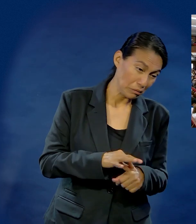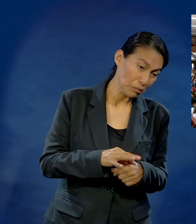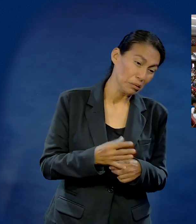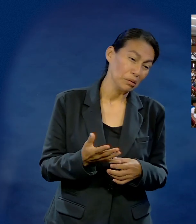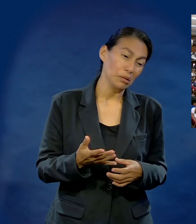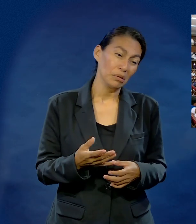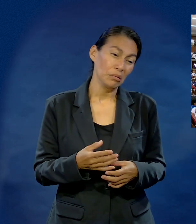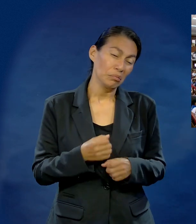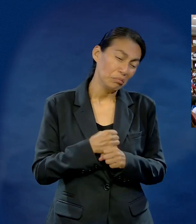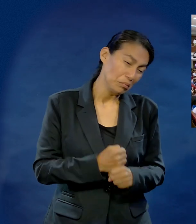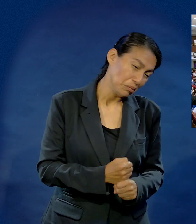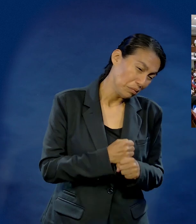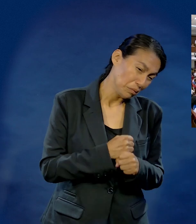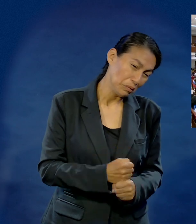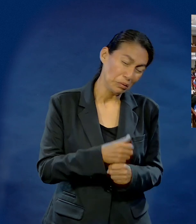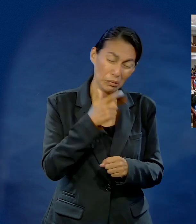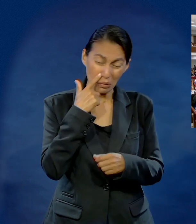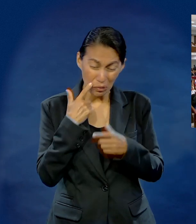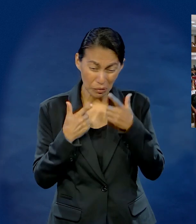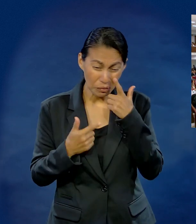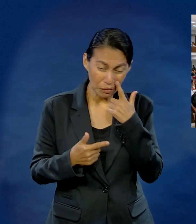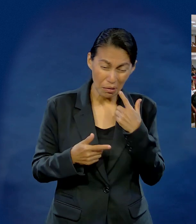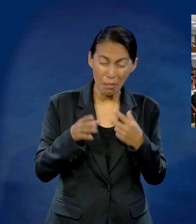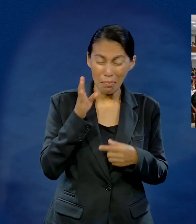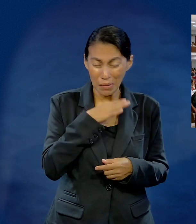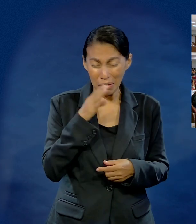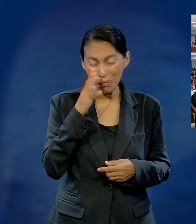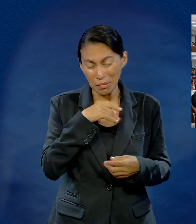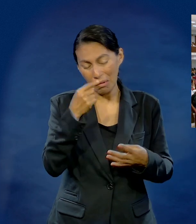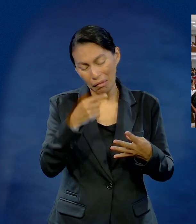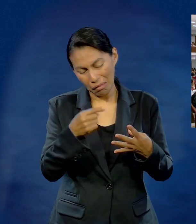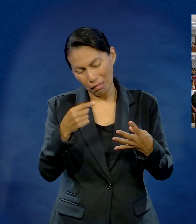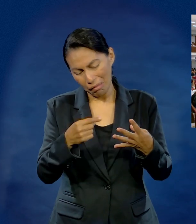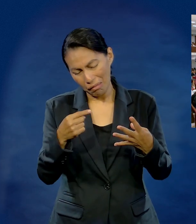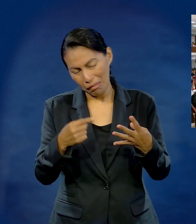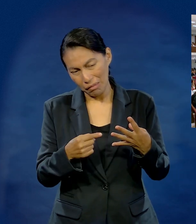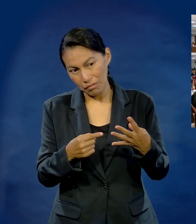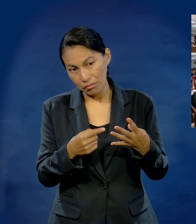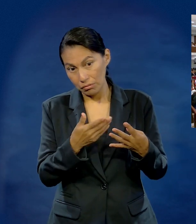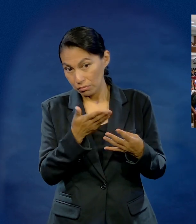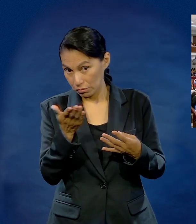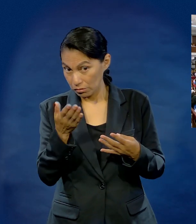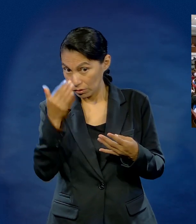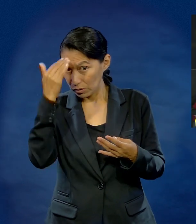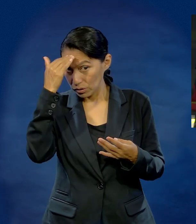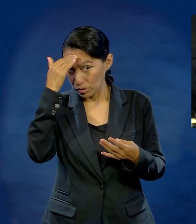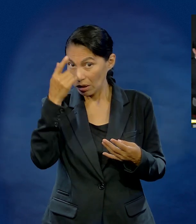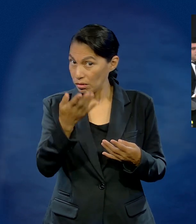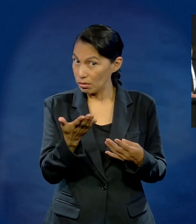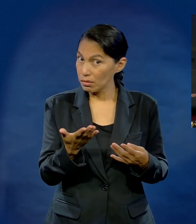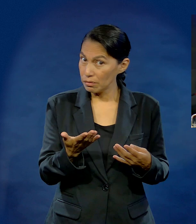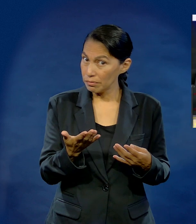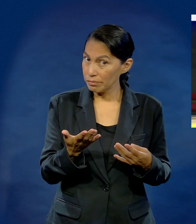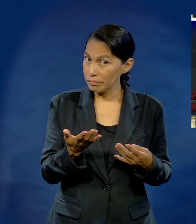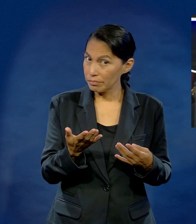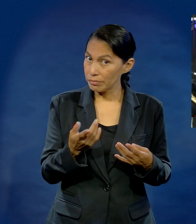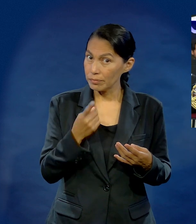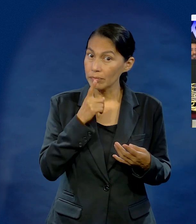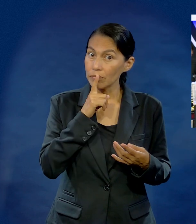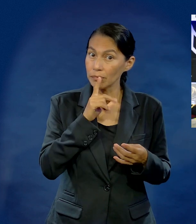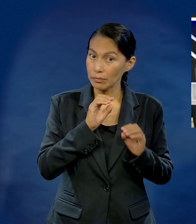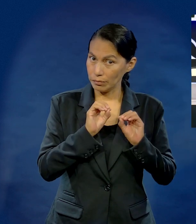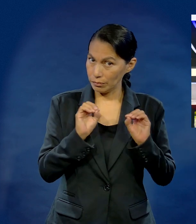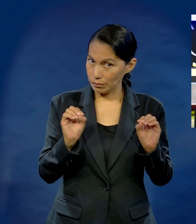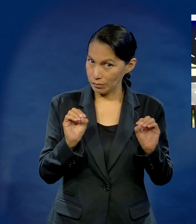tristes. Siempre están tristes, siempre les pasa algo, siempre tienen un testimonio de miércoles oscuro y gris, siempre están llorando por